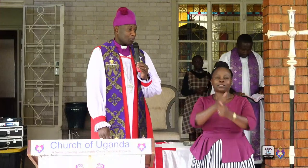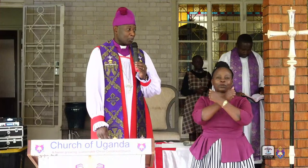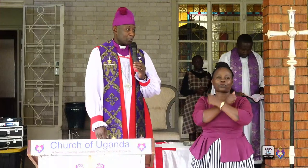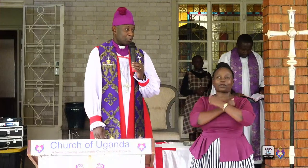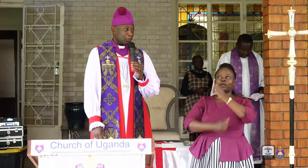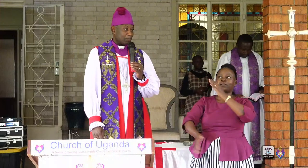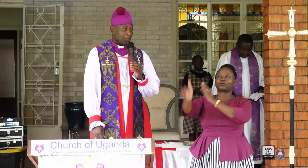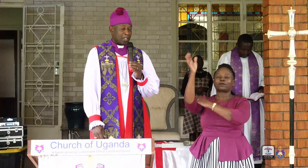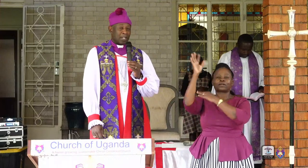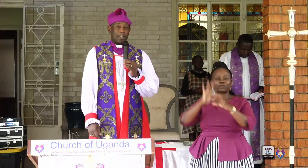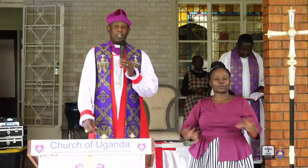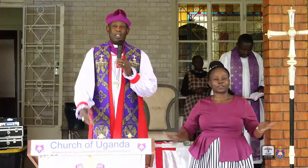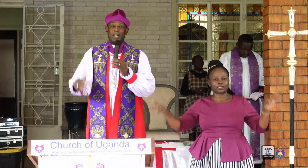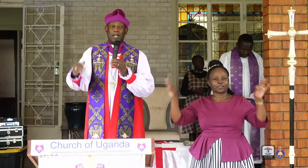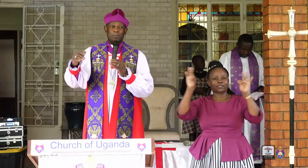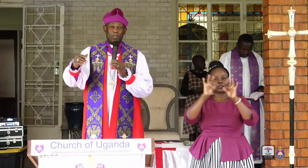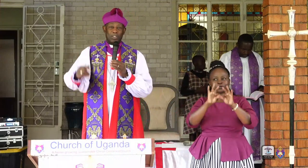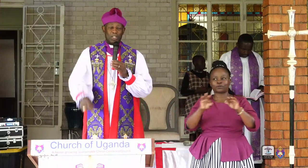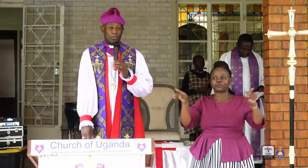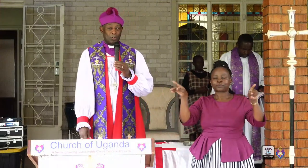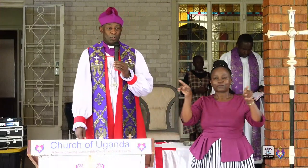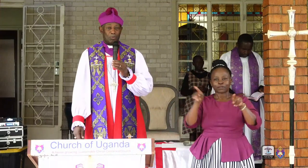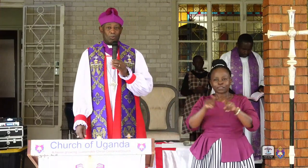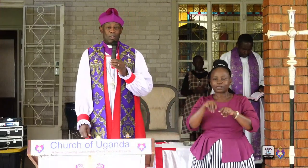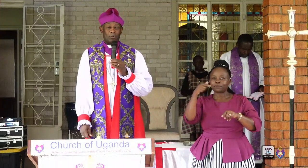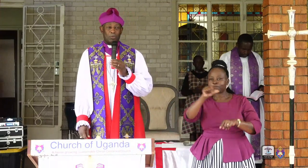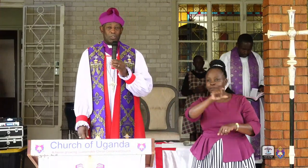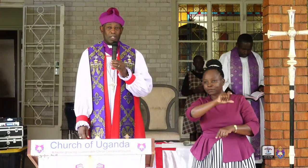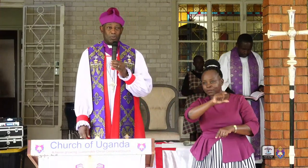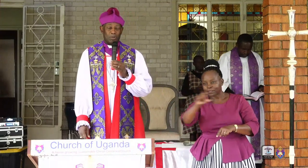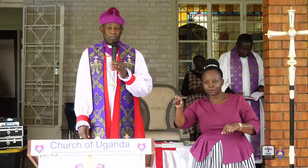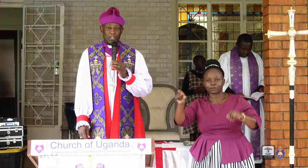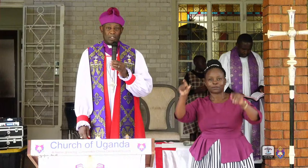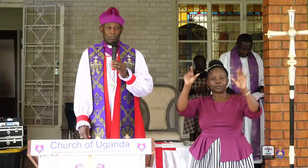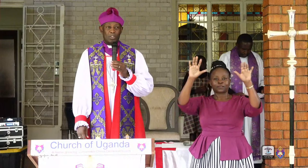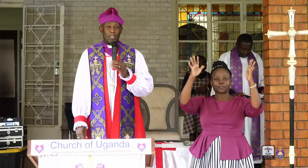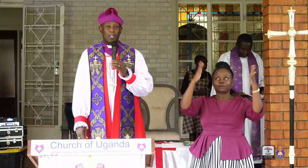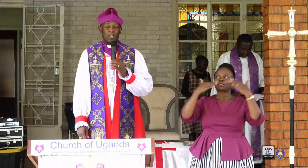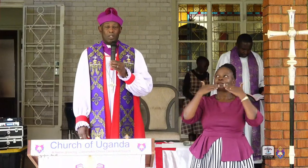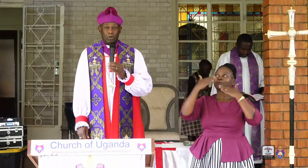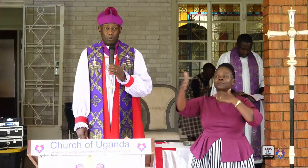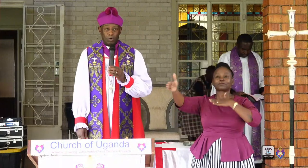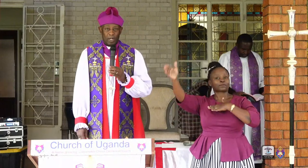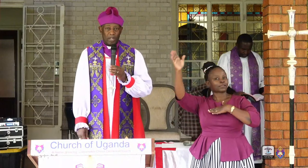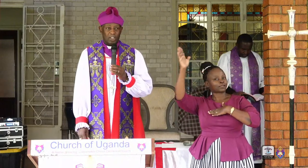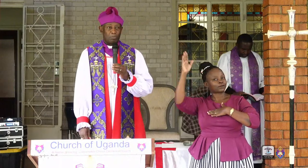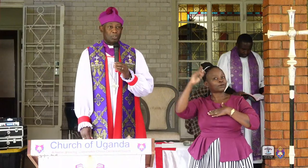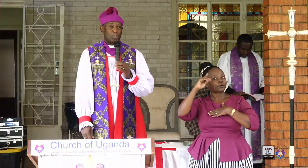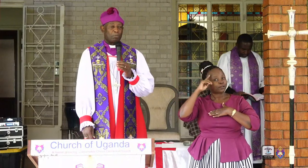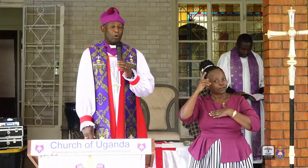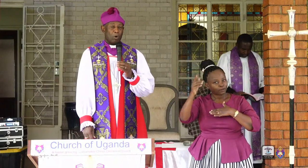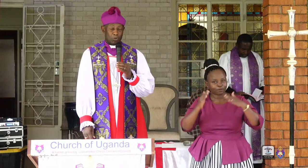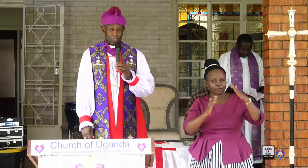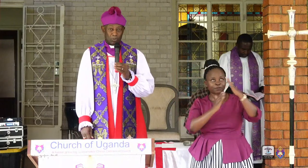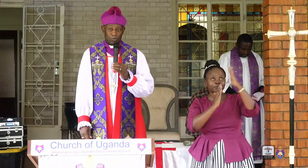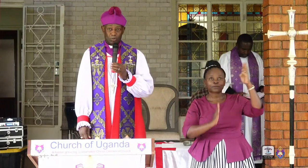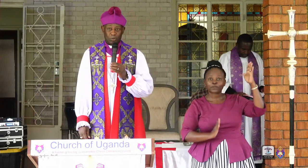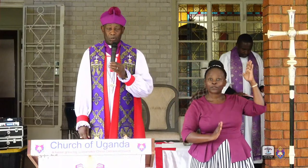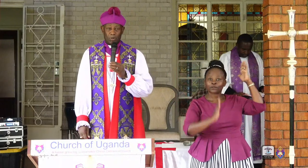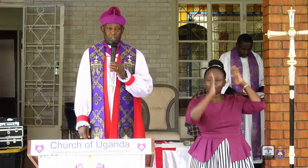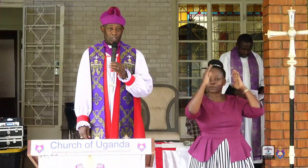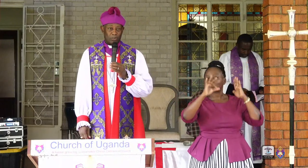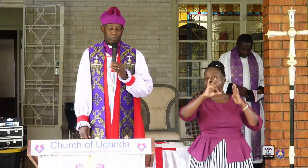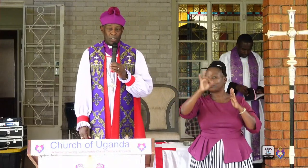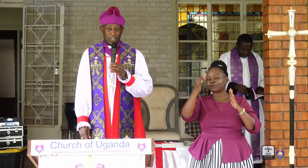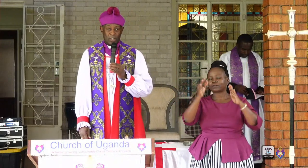cha chikulu atera mwiche no tuajaguza na tuweba za Katonda walua Archbishop Okusatu